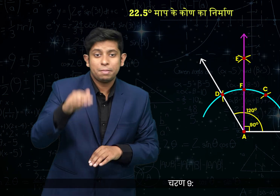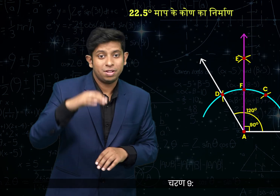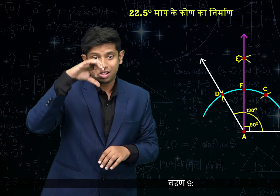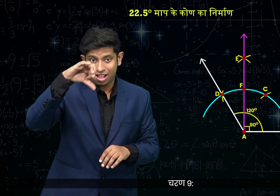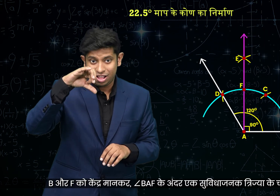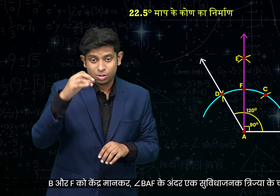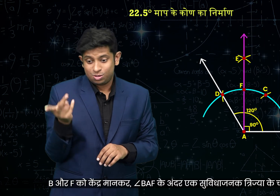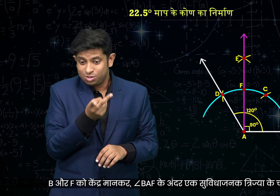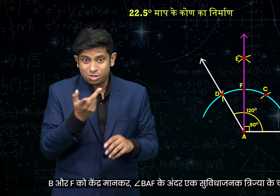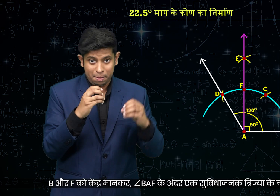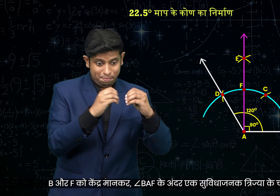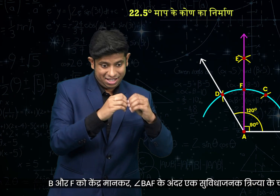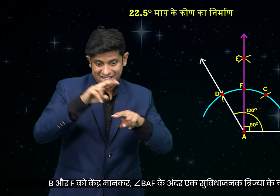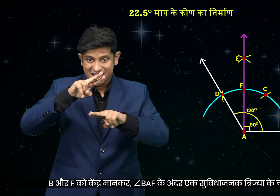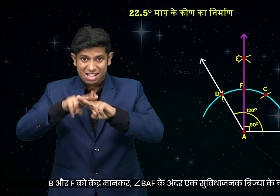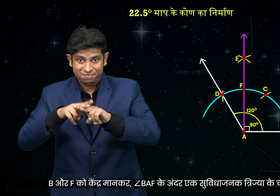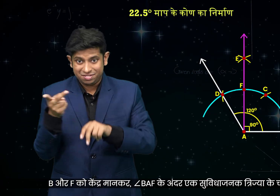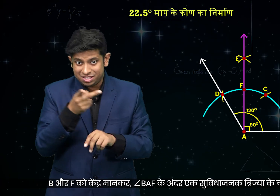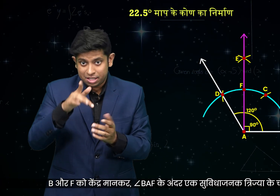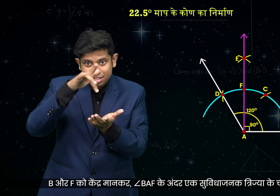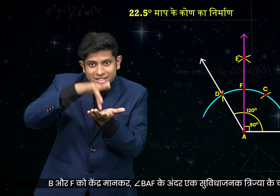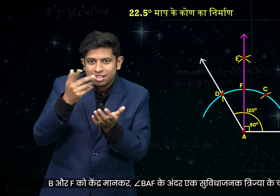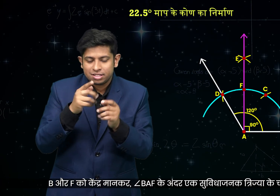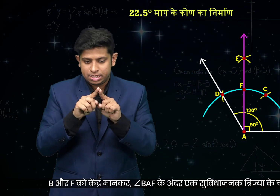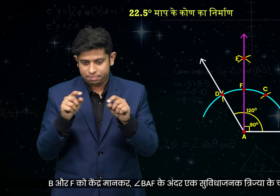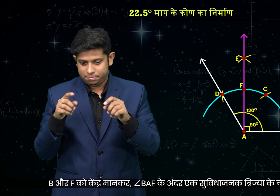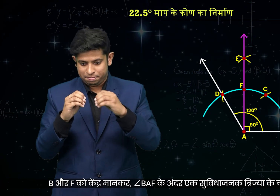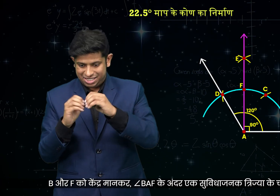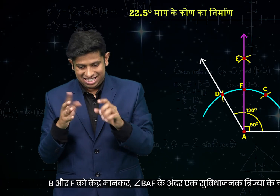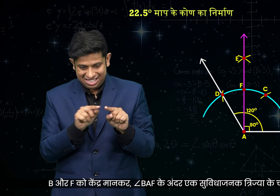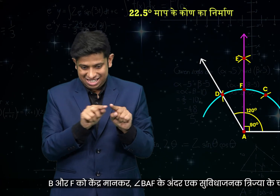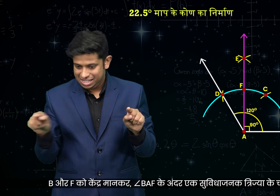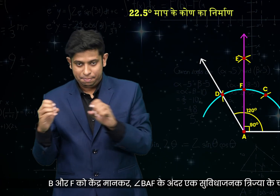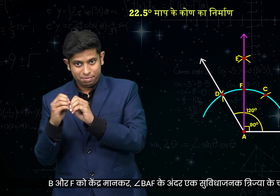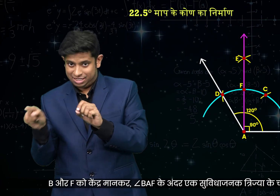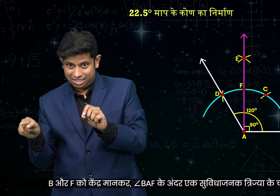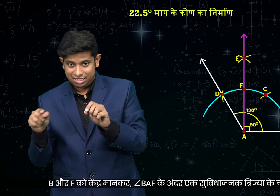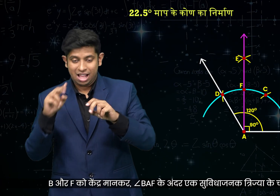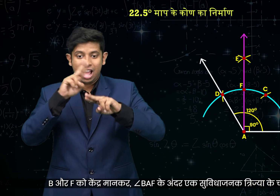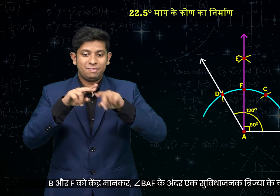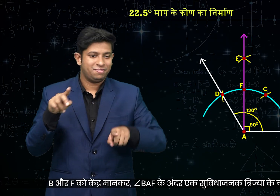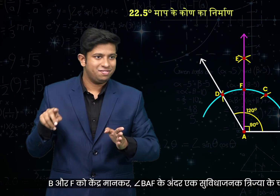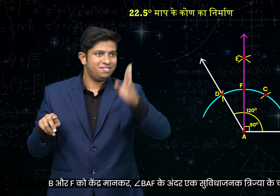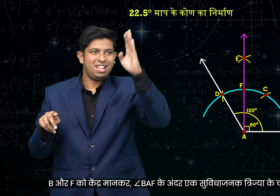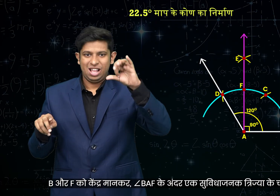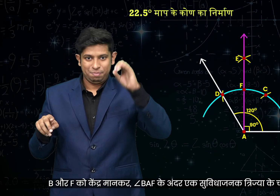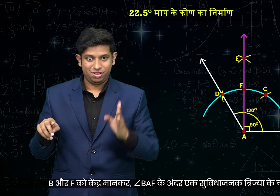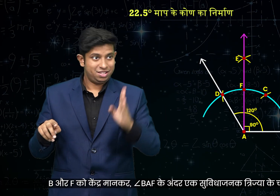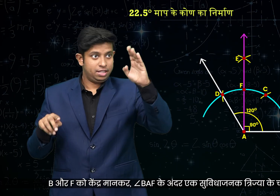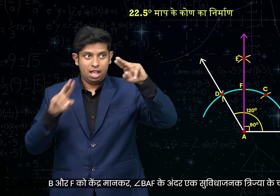चरण 9, B और F को केंद्र मानकर एंगल BAF के अंदर